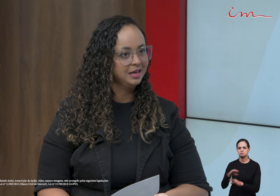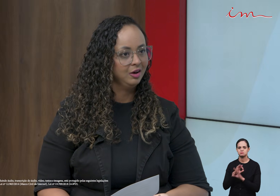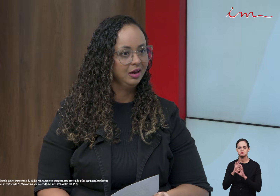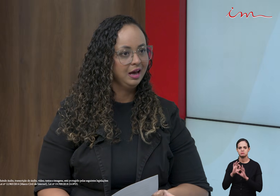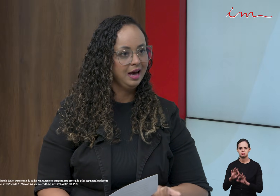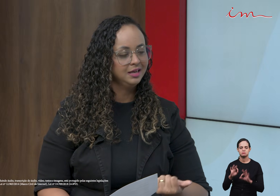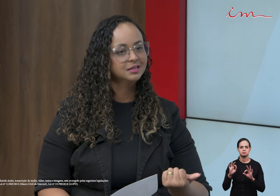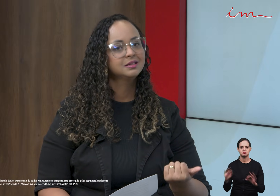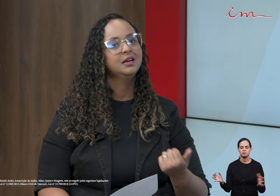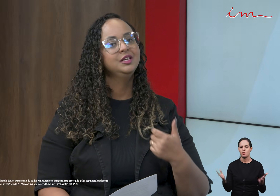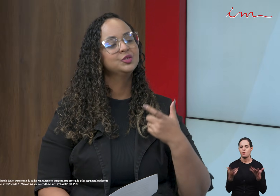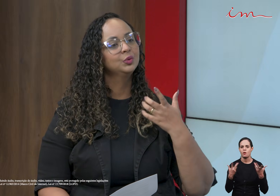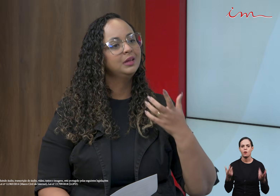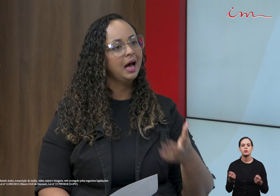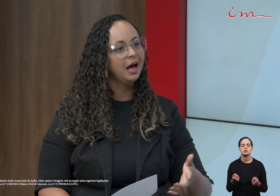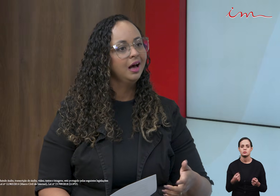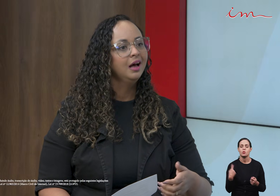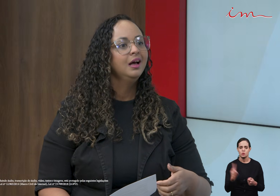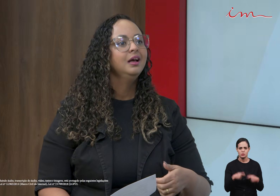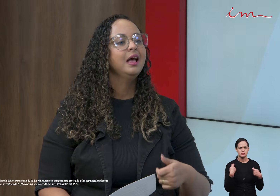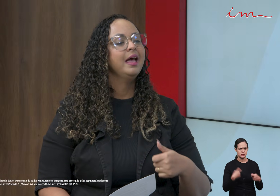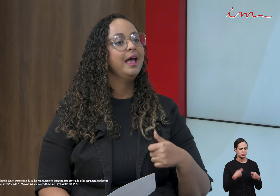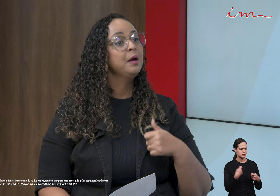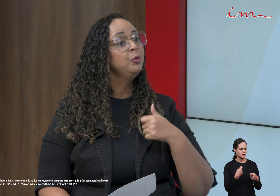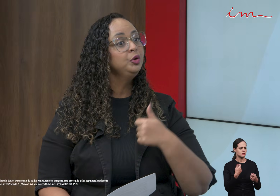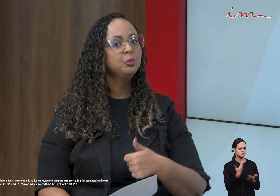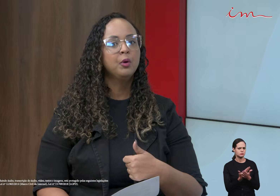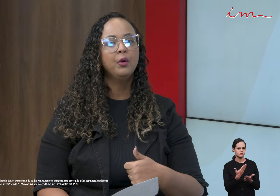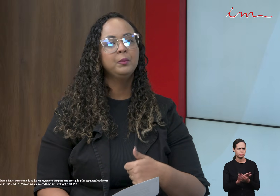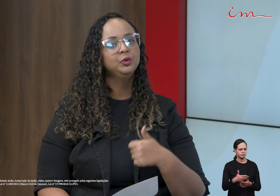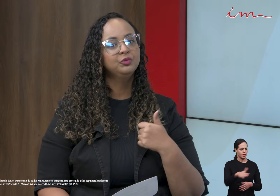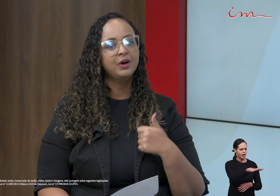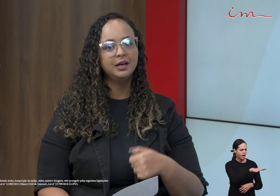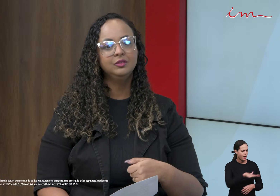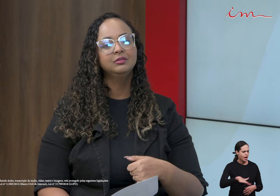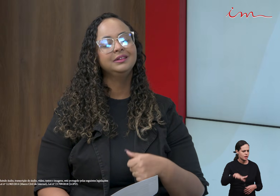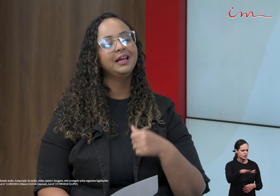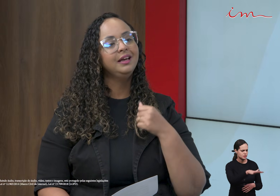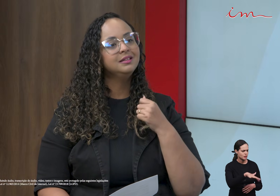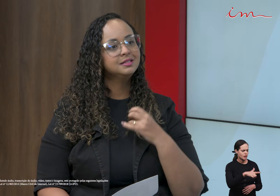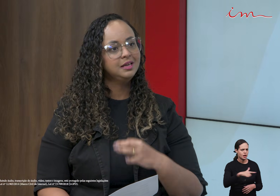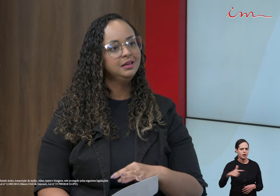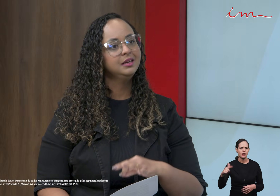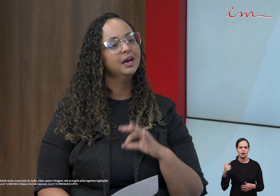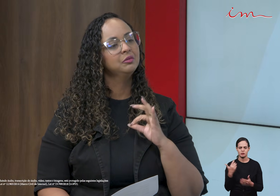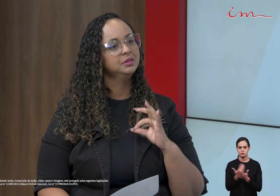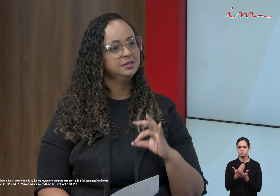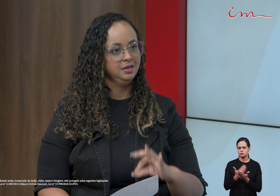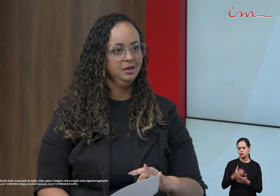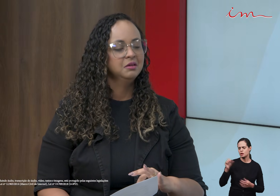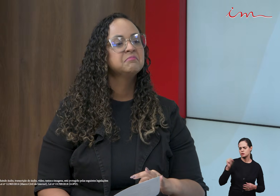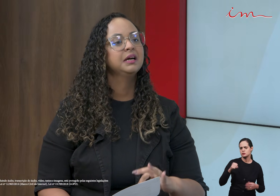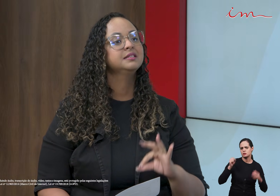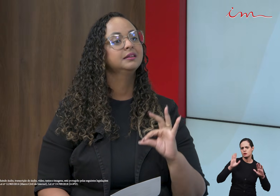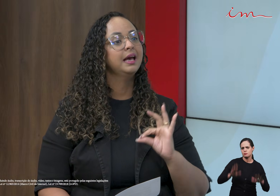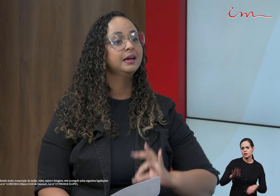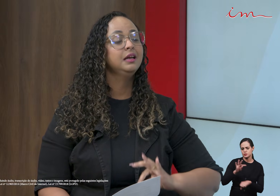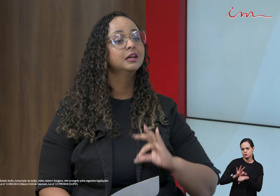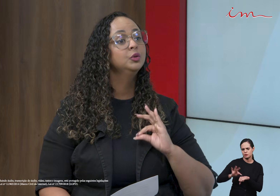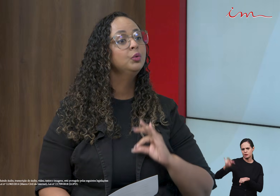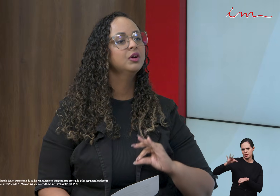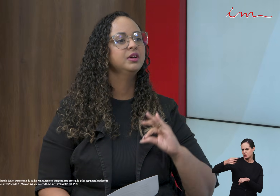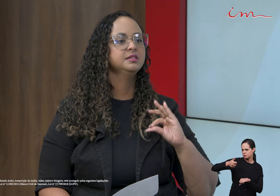nas outras áreas, estudar, é muito bom, é muito válido, tem sim que acontecer. Mas